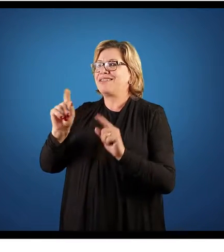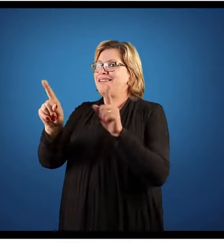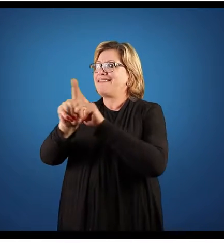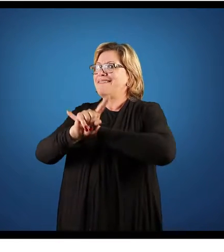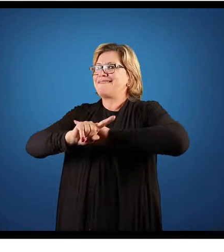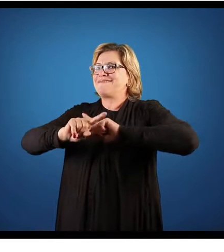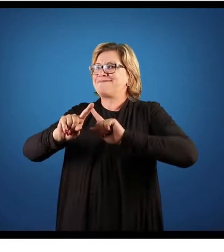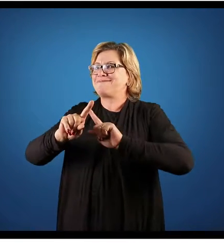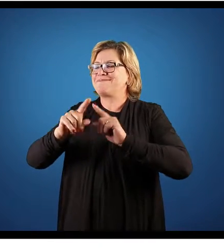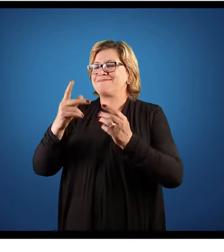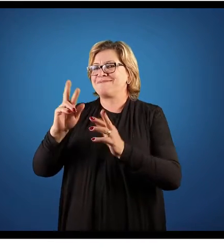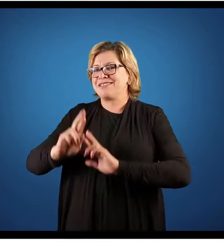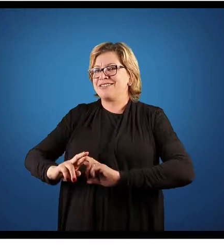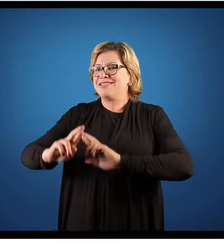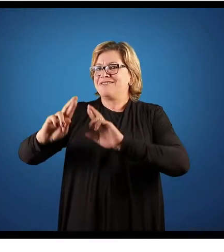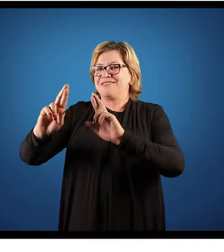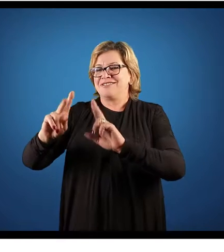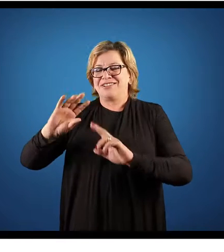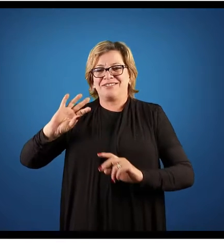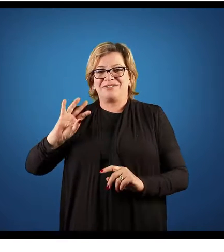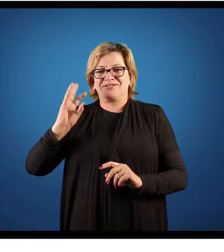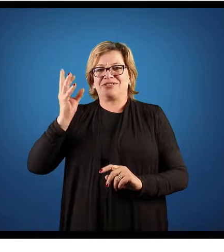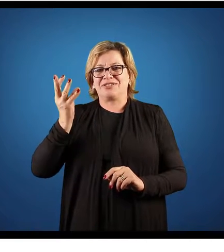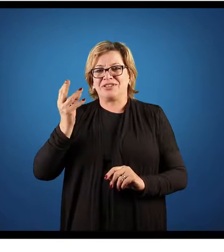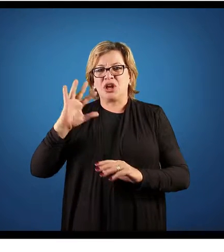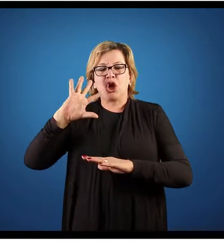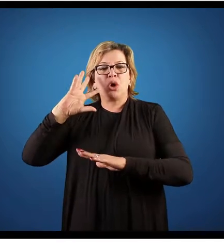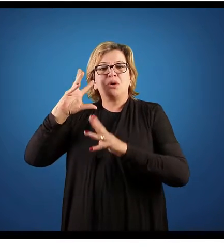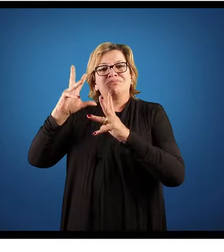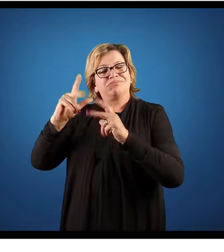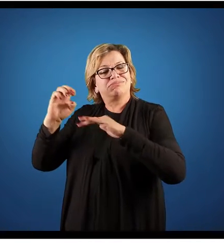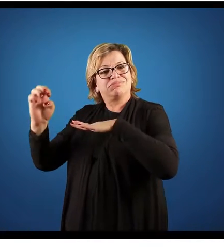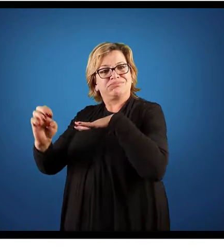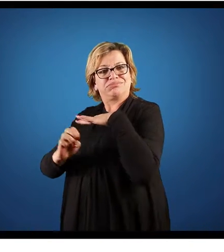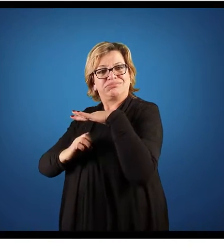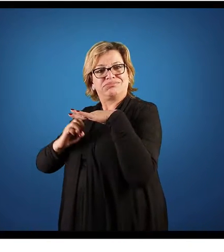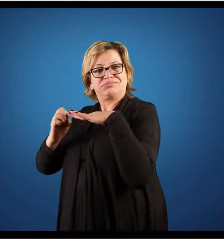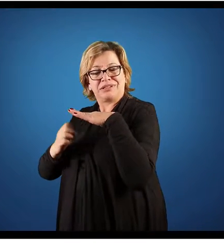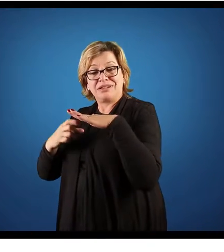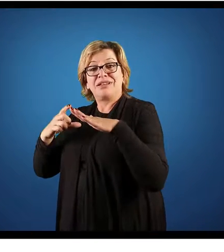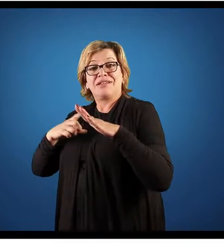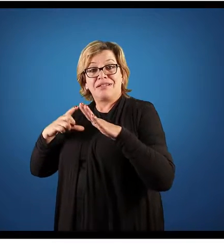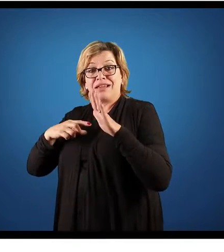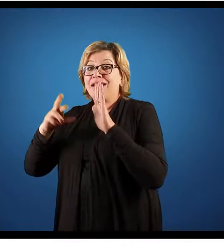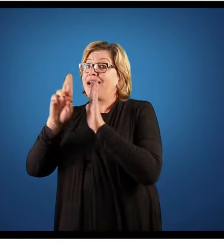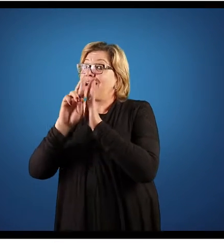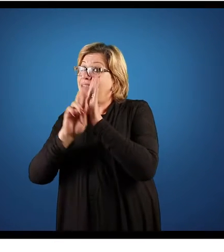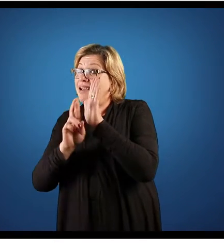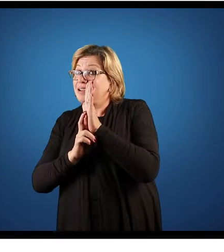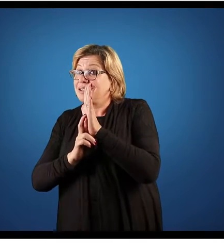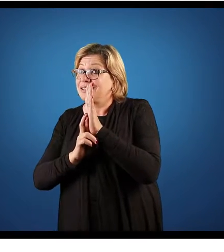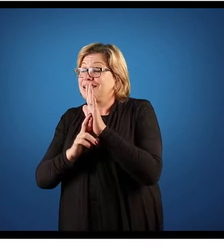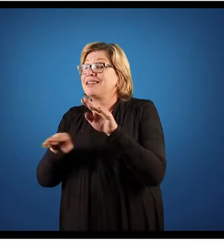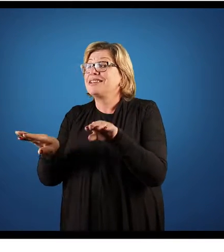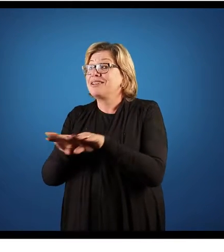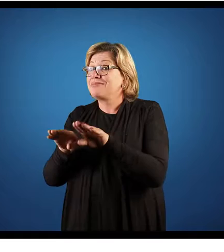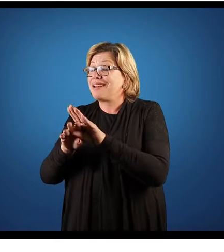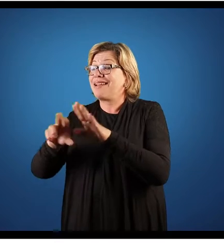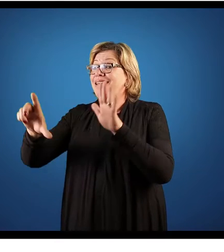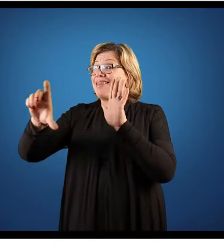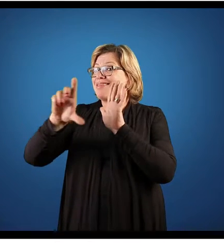não é assim que as coisas funcionam todas as organizações hoje elas são reguladas por leis é por